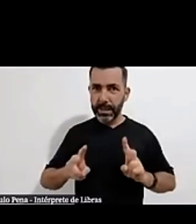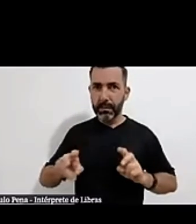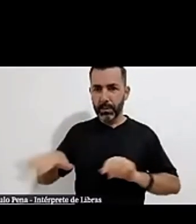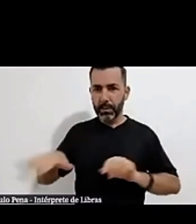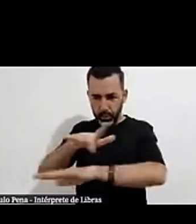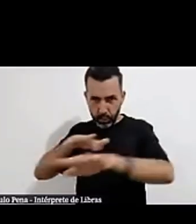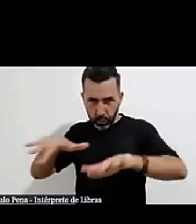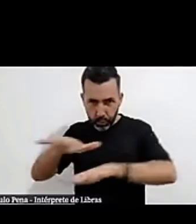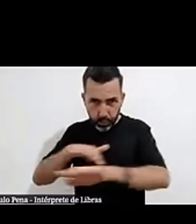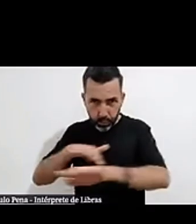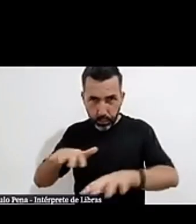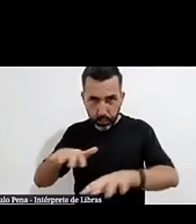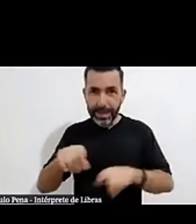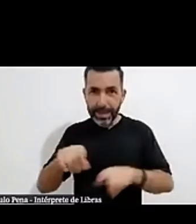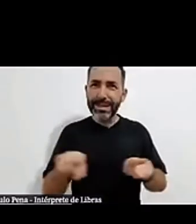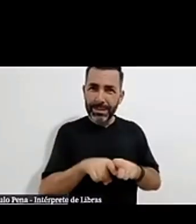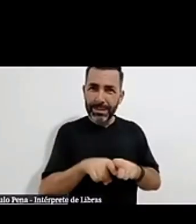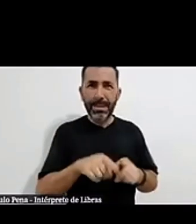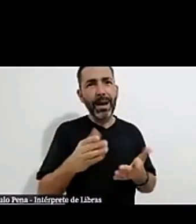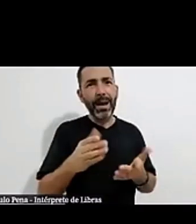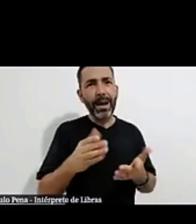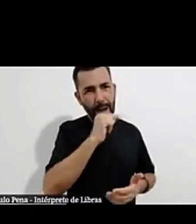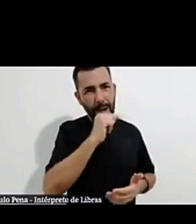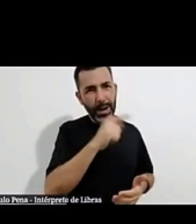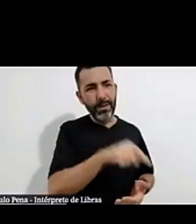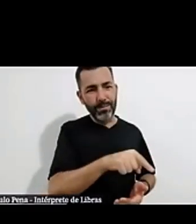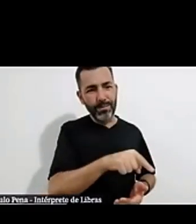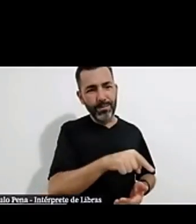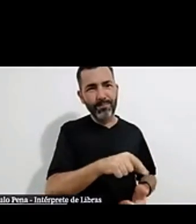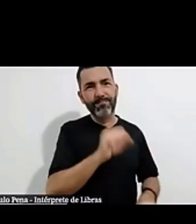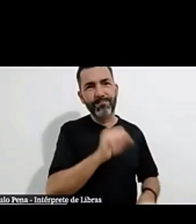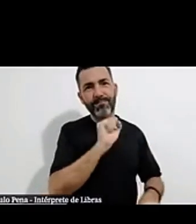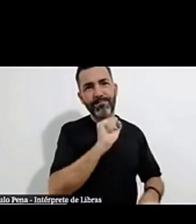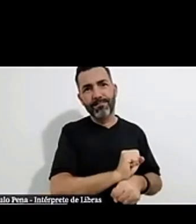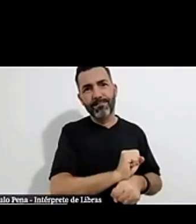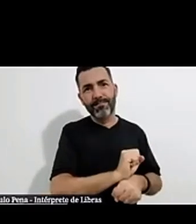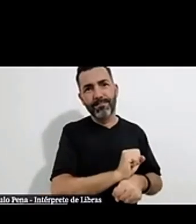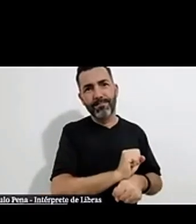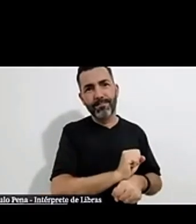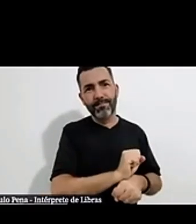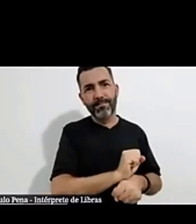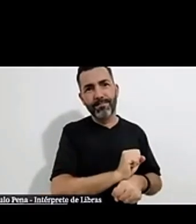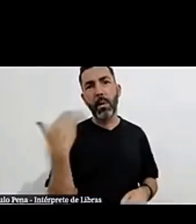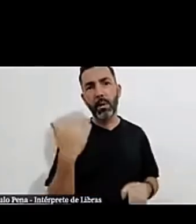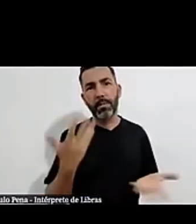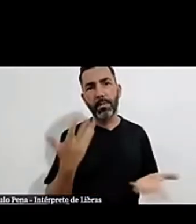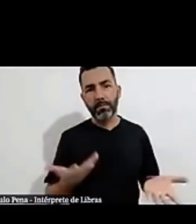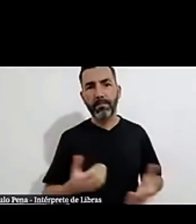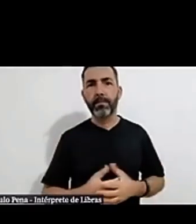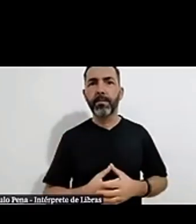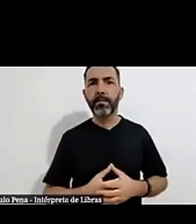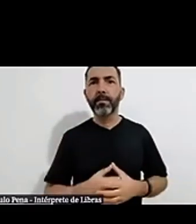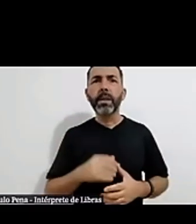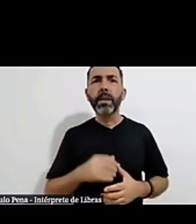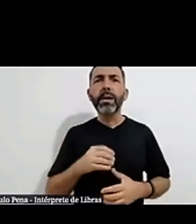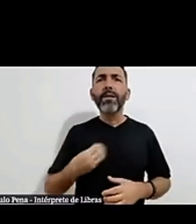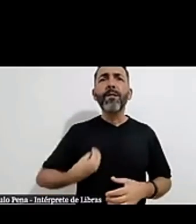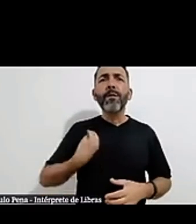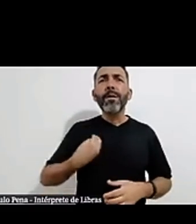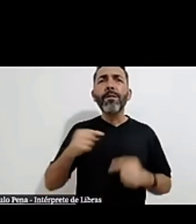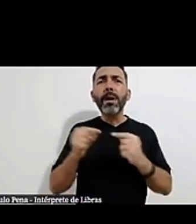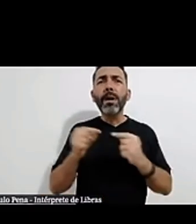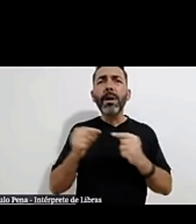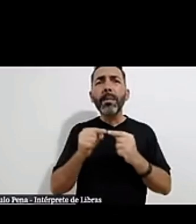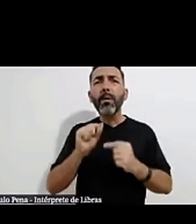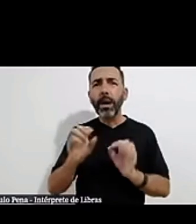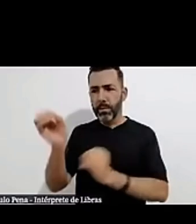águas paradas. Tá? E quando eu falo em movimento molecular. A água magnetizada ela passa